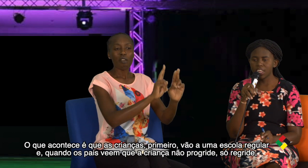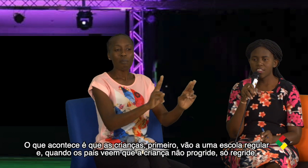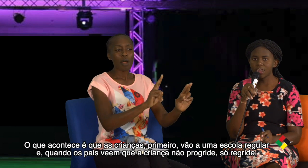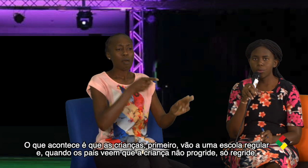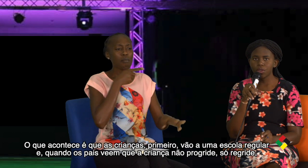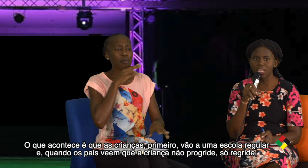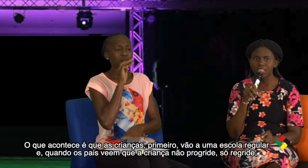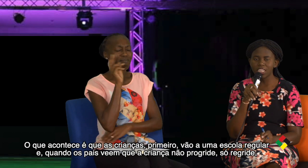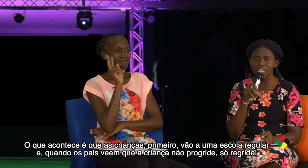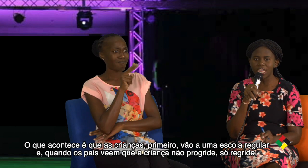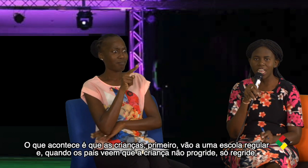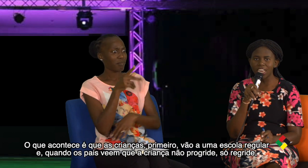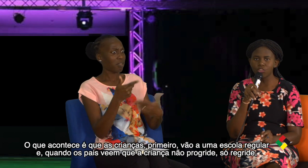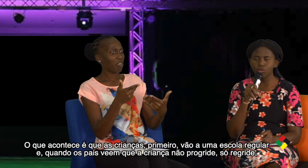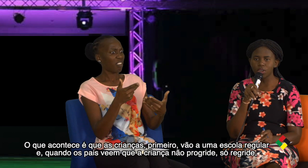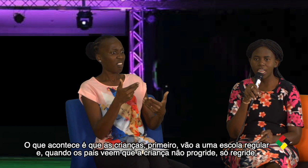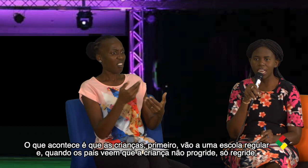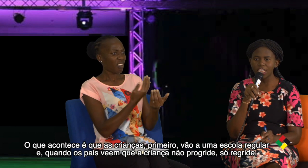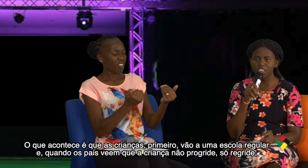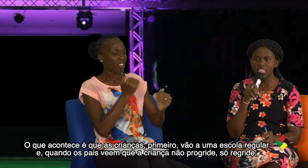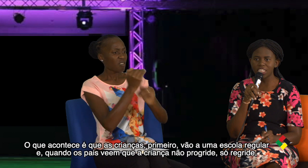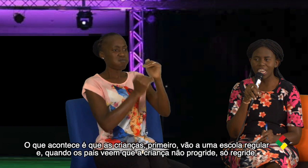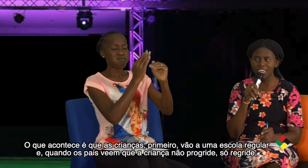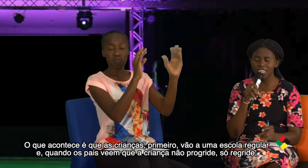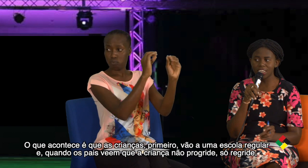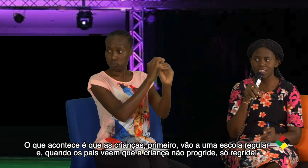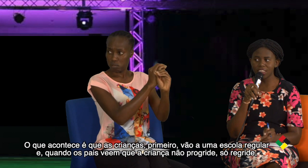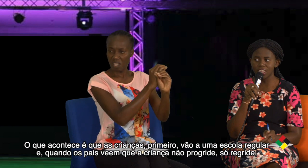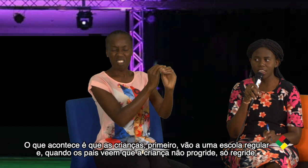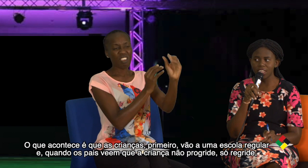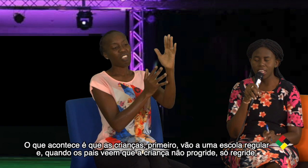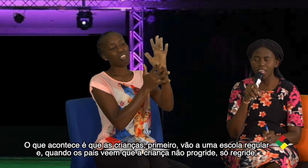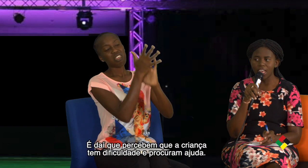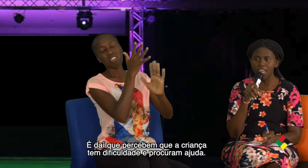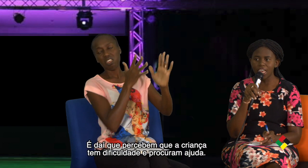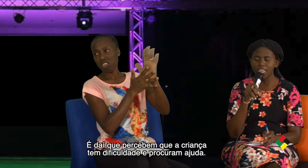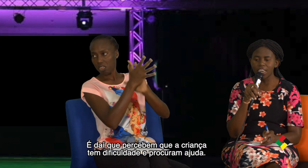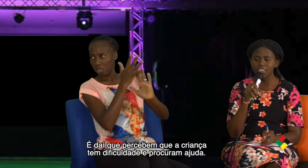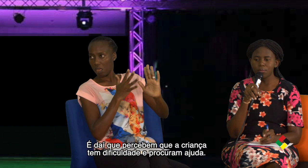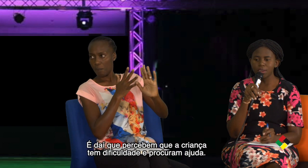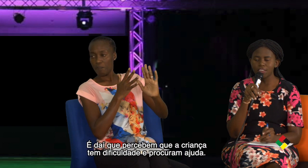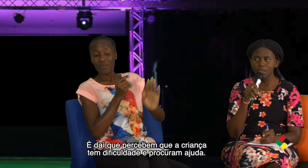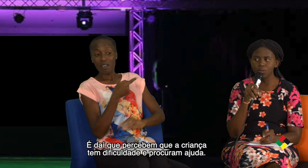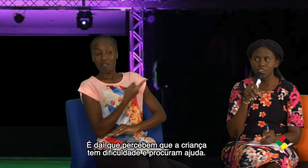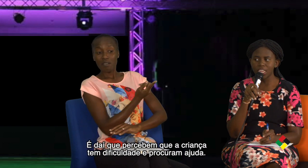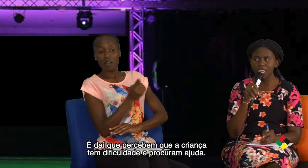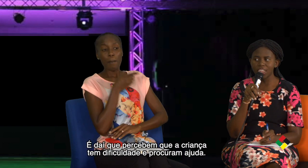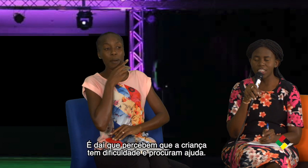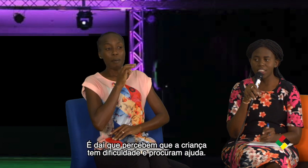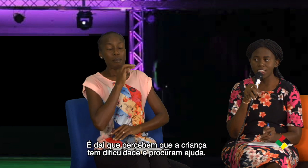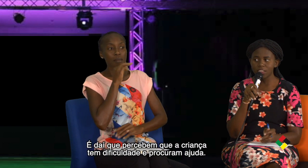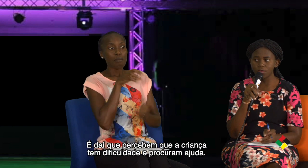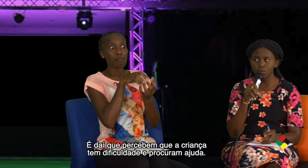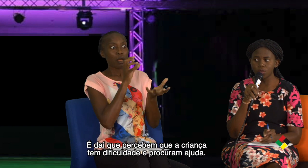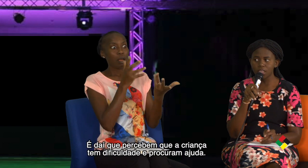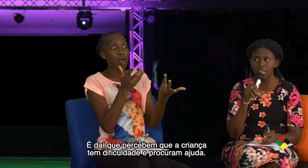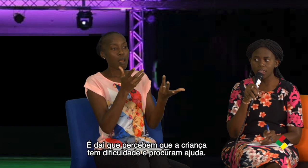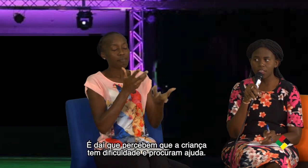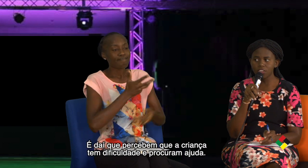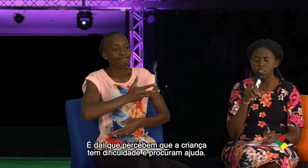criança progredir, elas tendem a regredir, é aí que elas já percebem que a criança tem dificuldades